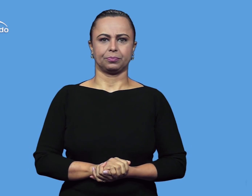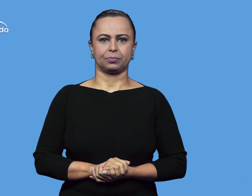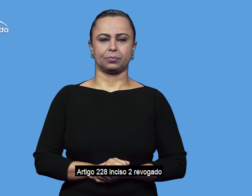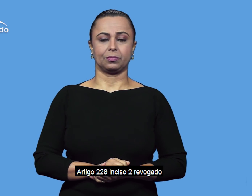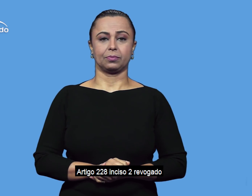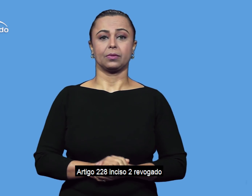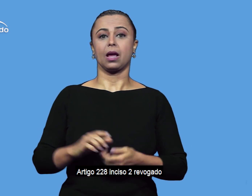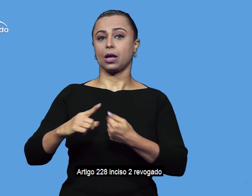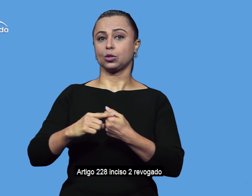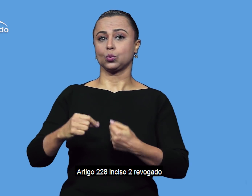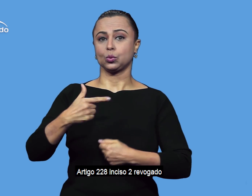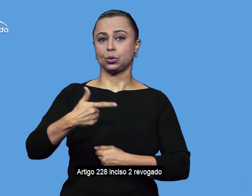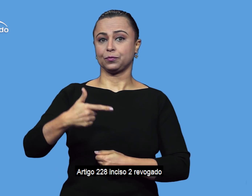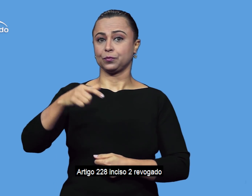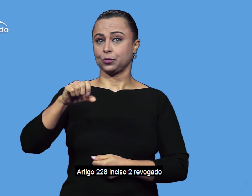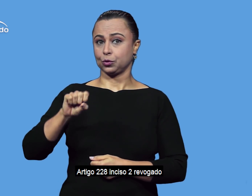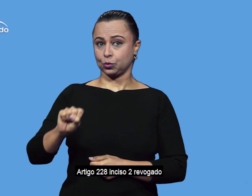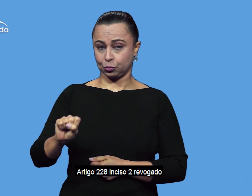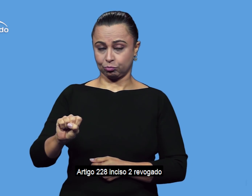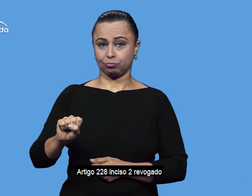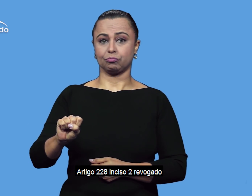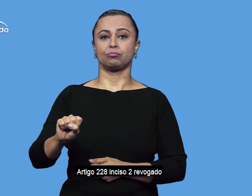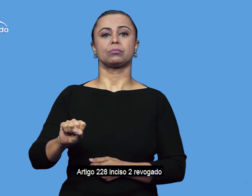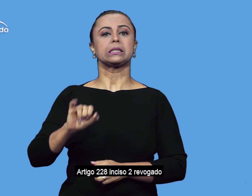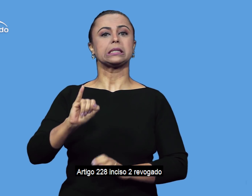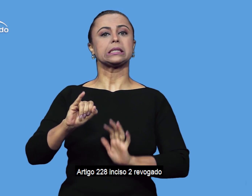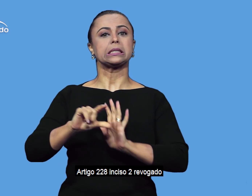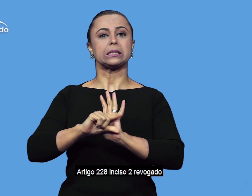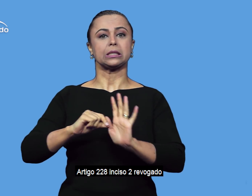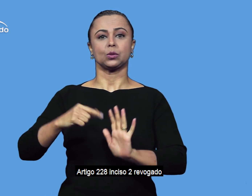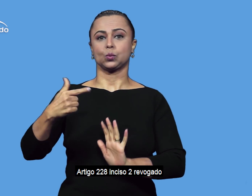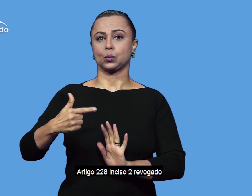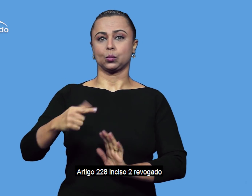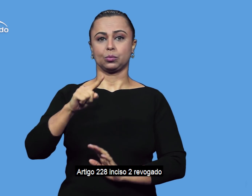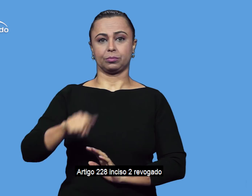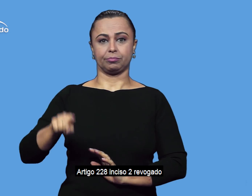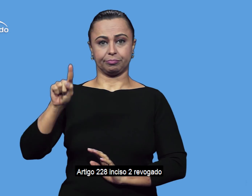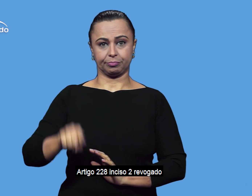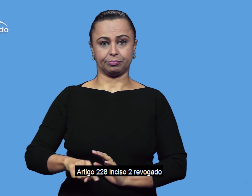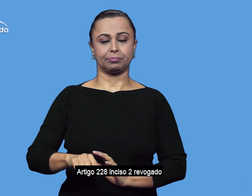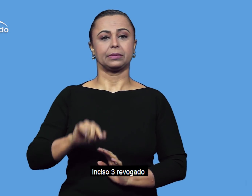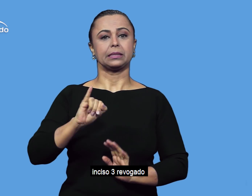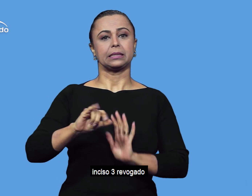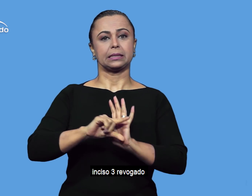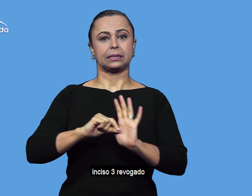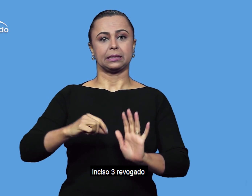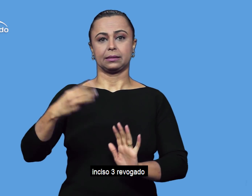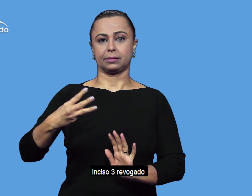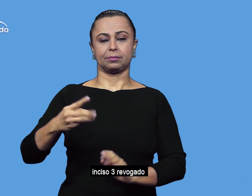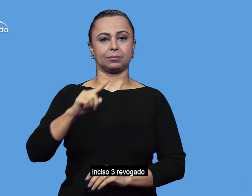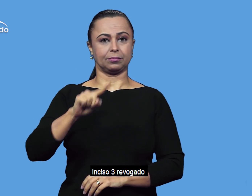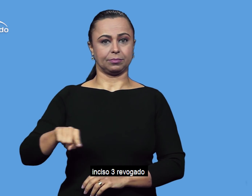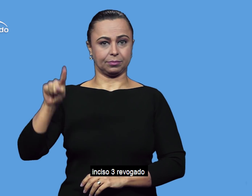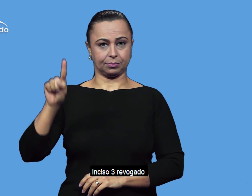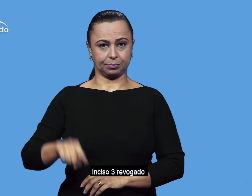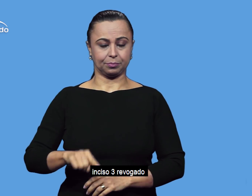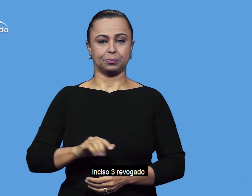o artigo 228 inciso 2 revogado inciso 3